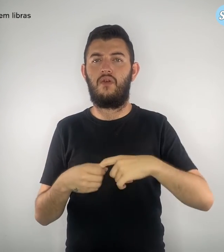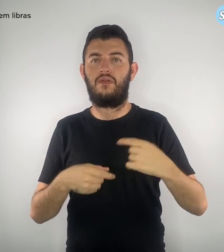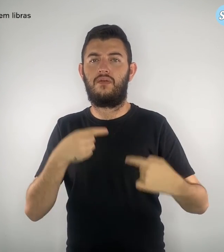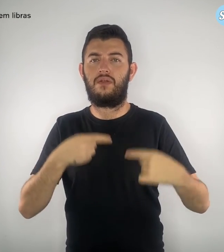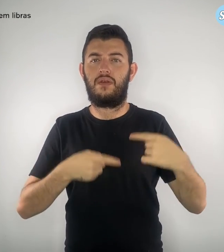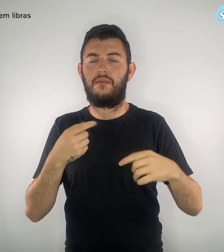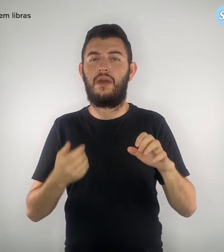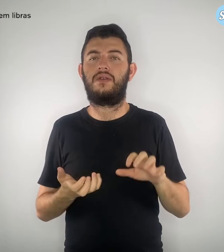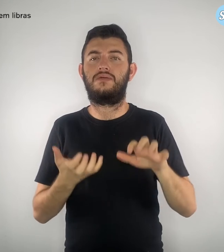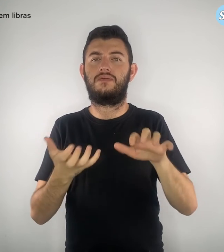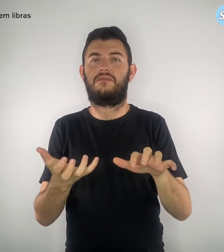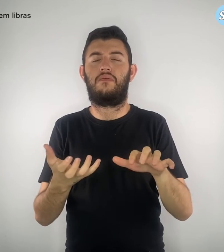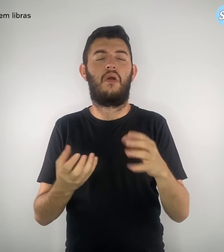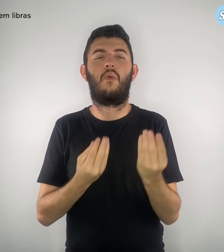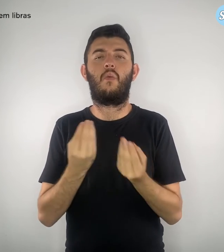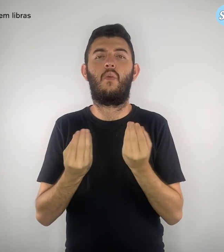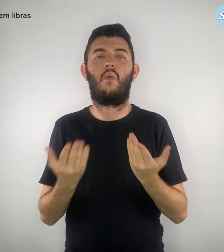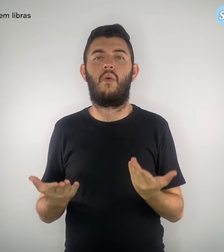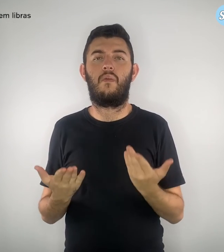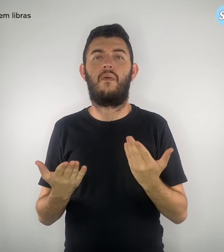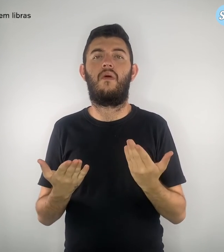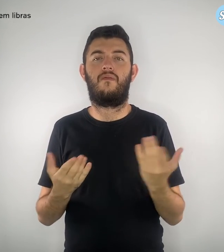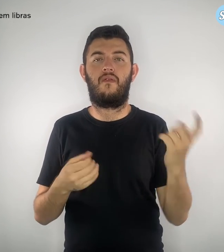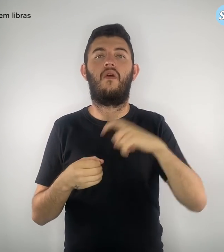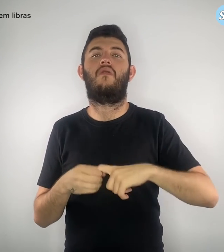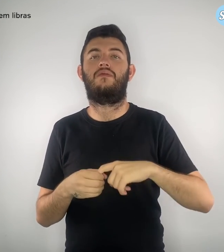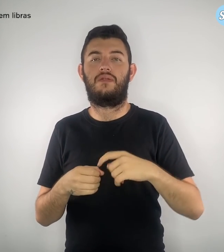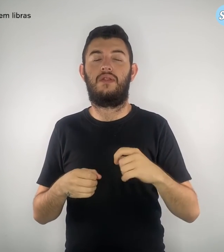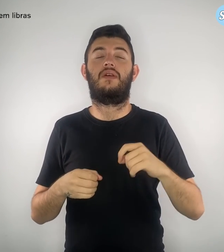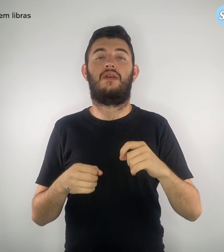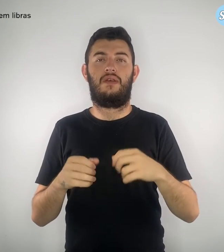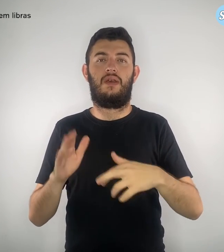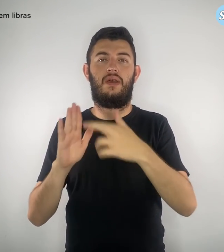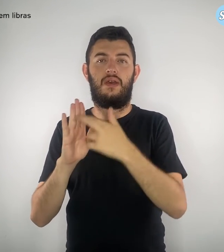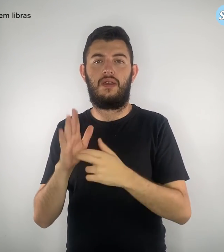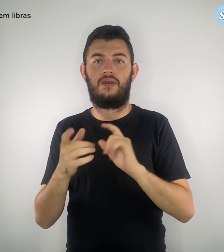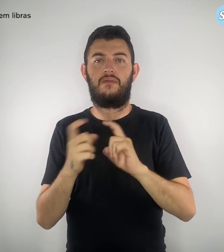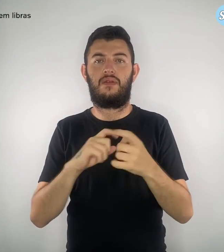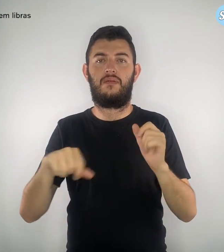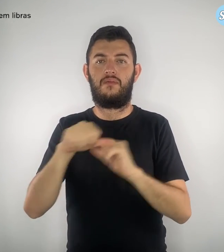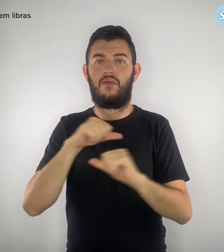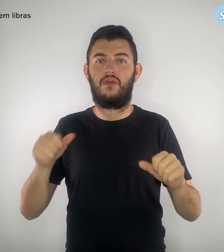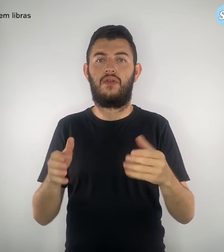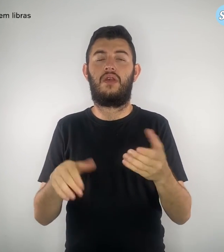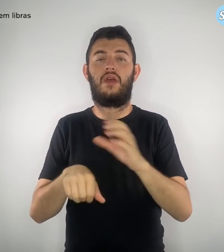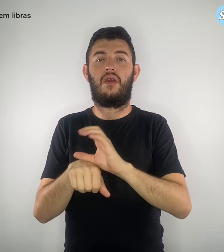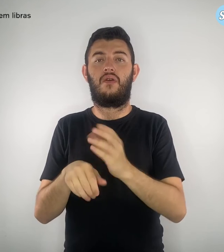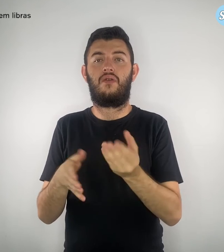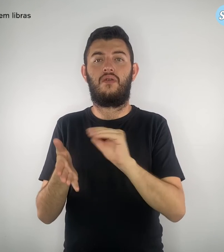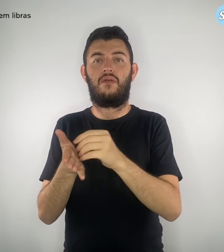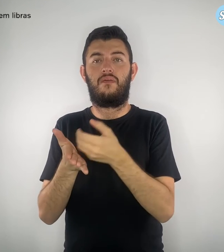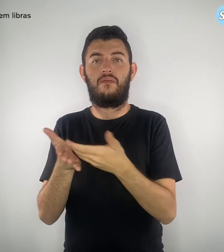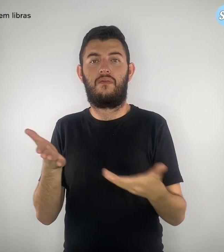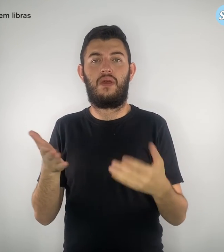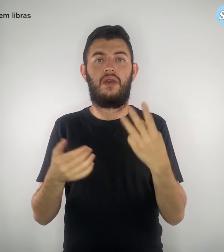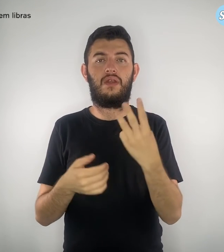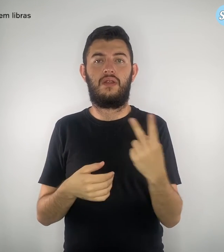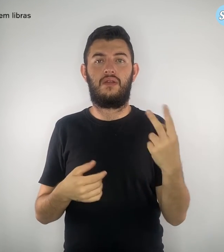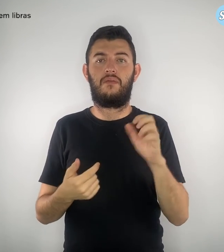parlamentar a reforma administrativa, PEC 32. Apresentada em 2020,